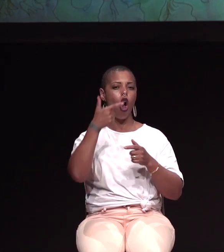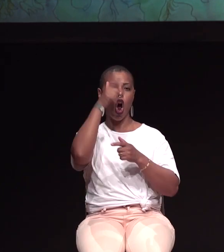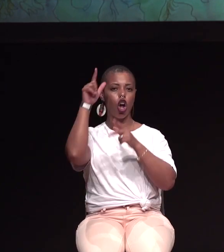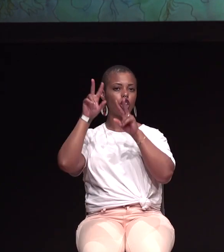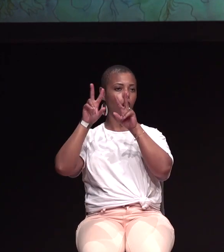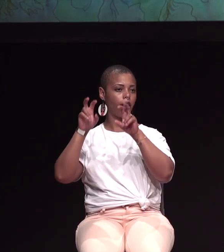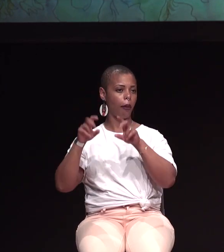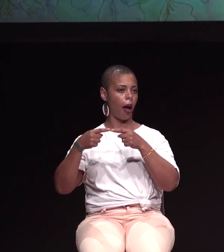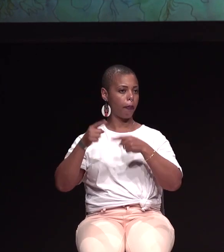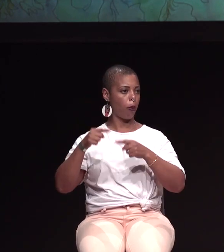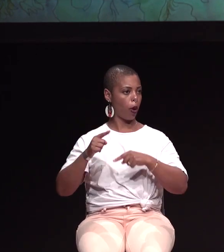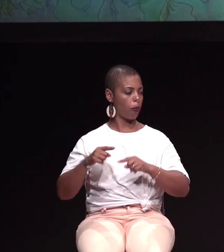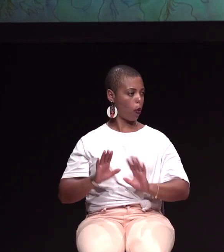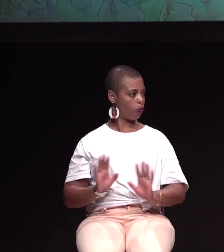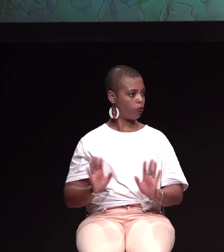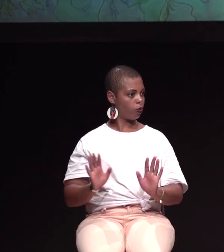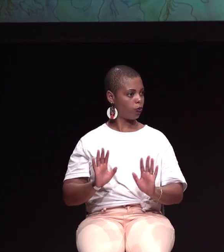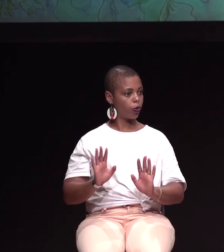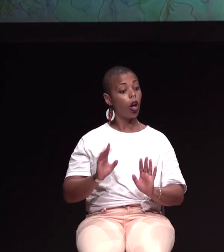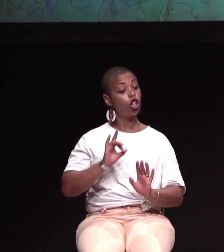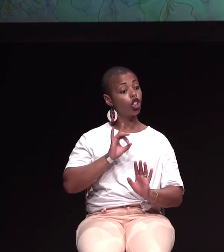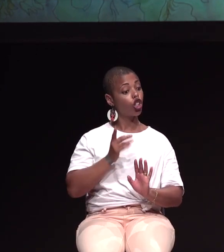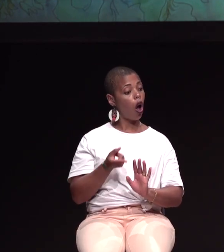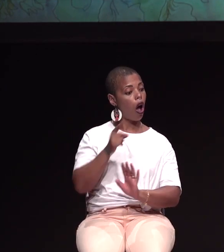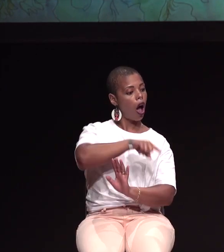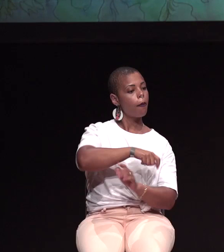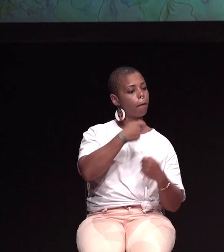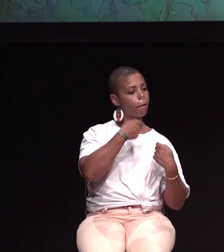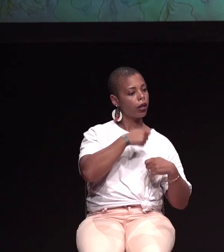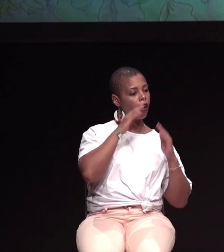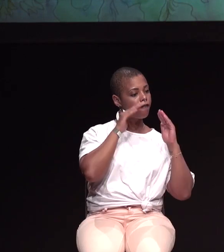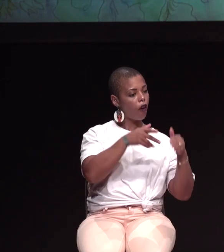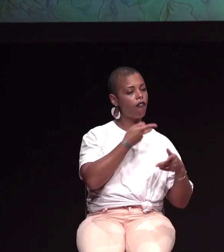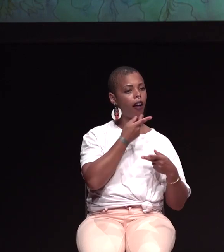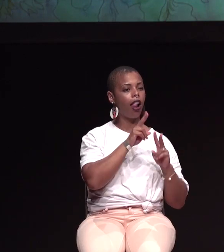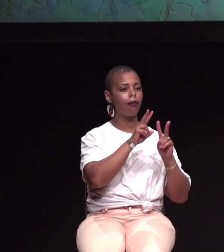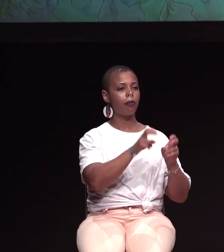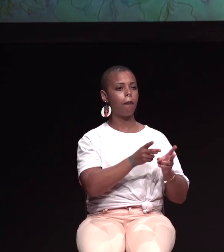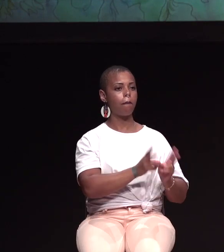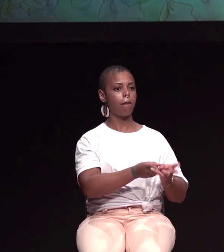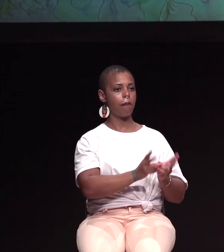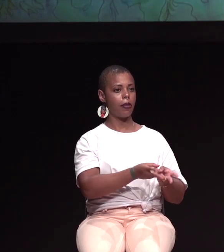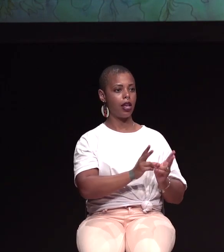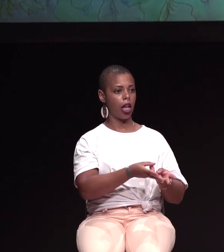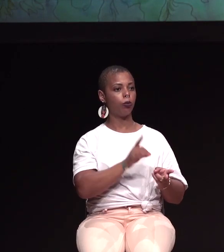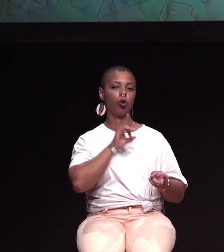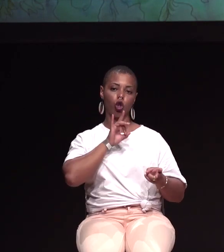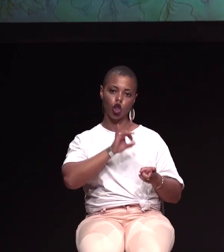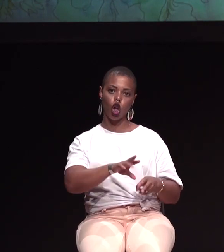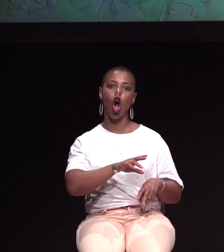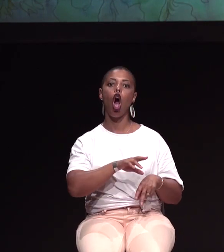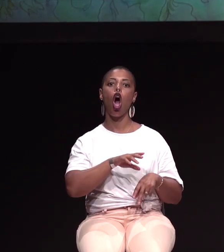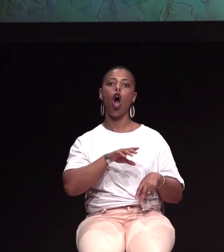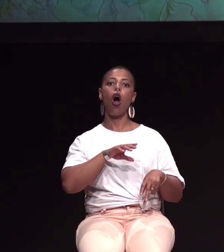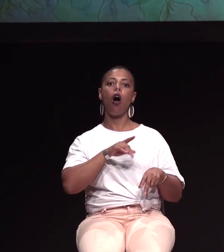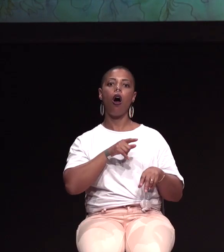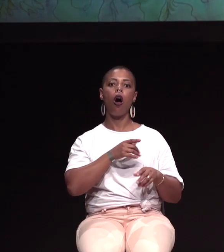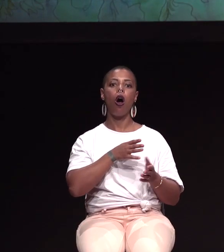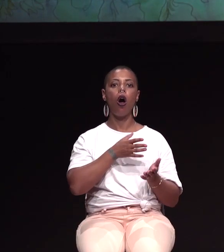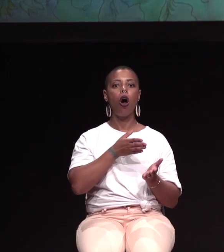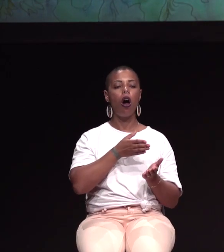esteja se predispondo a discutir sexualidade ou a discutir orientação